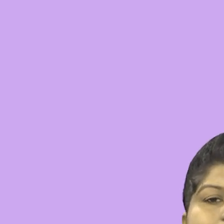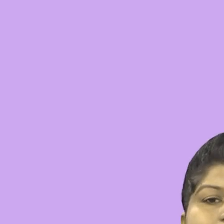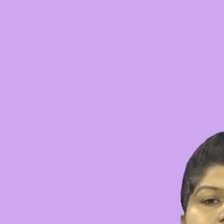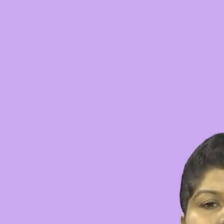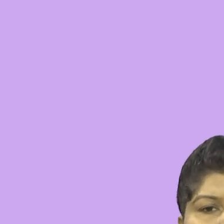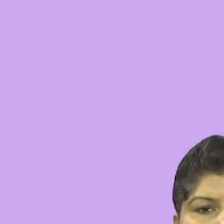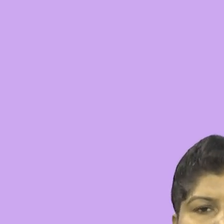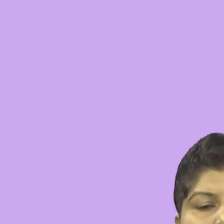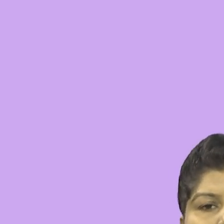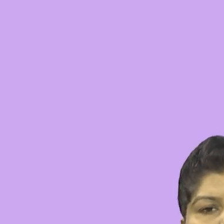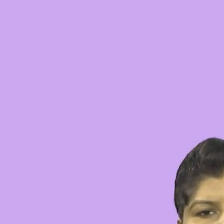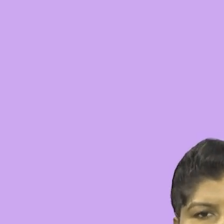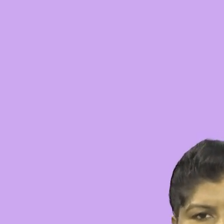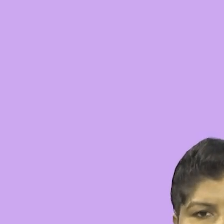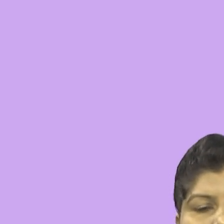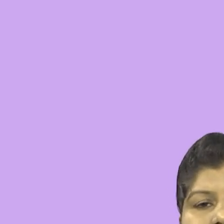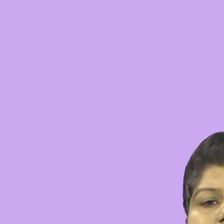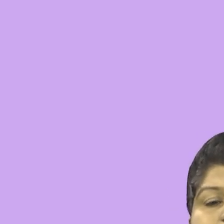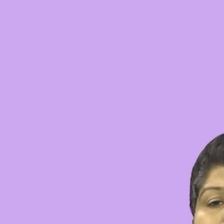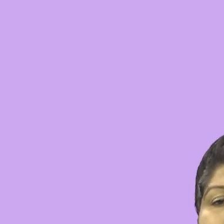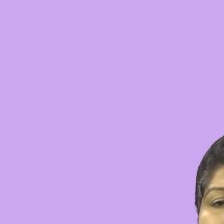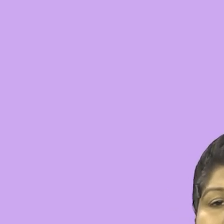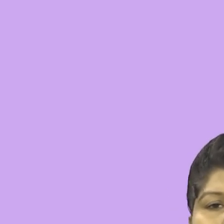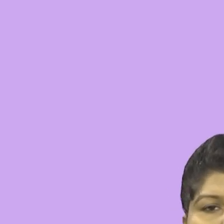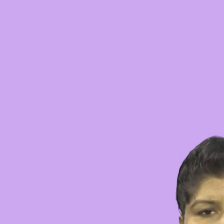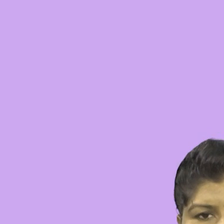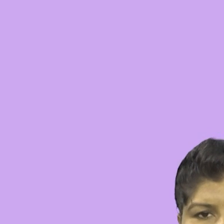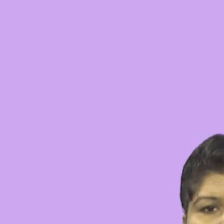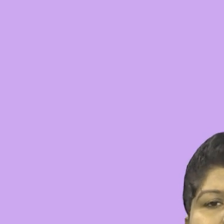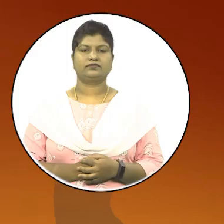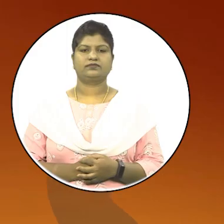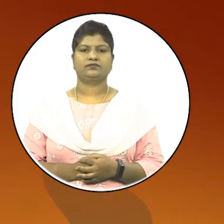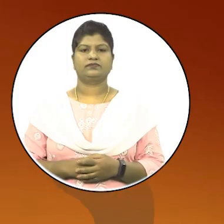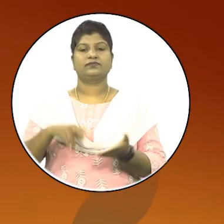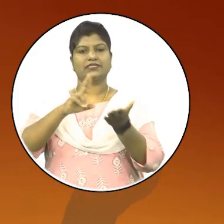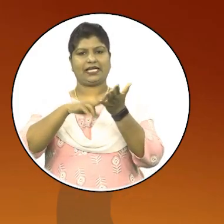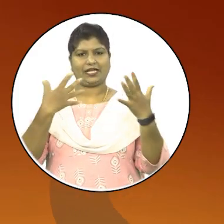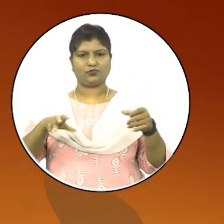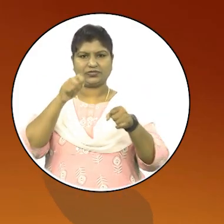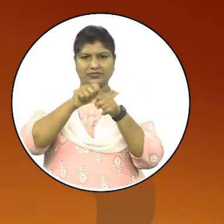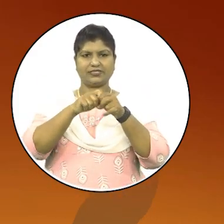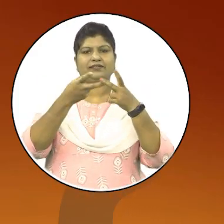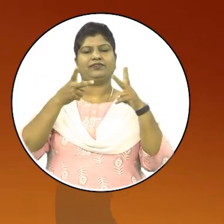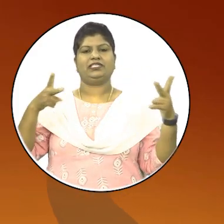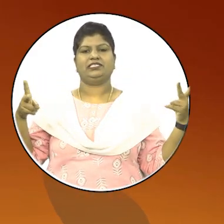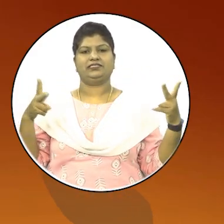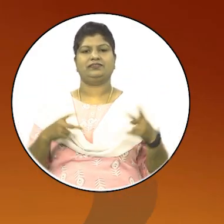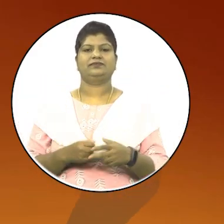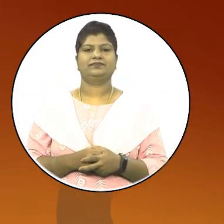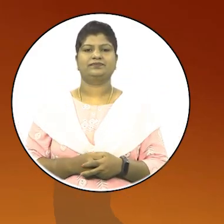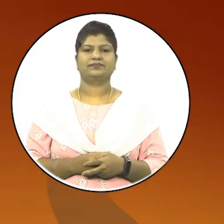प्राकृतिक और मानवीय गतिविधियों पर एक नजर डालते हैं जो वायु प्रदूषण का कारण बनती